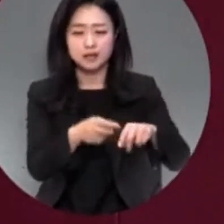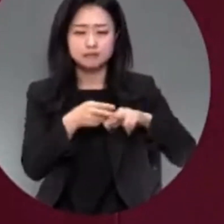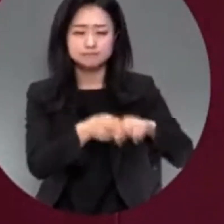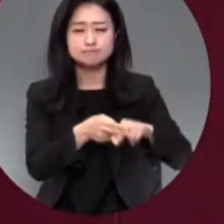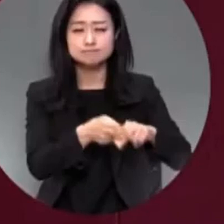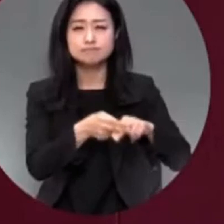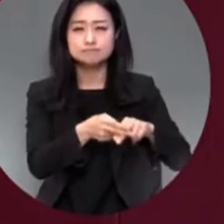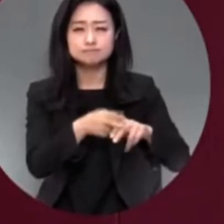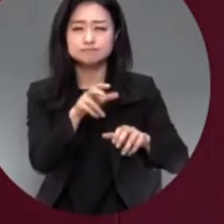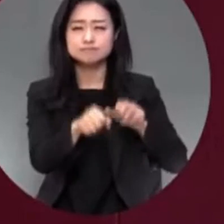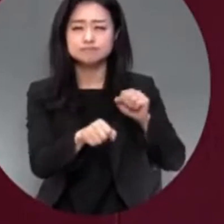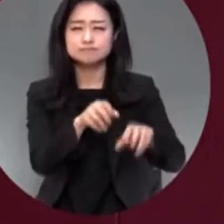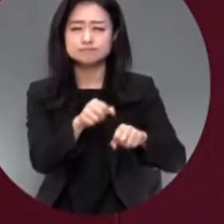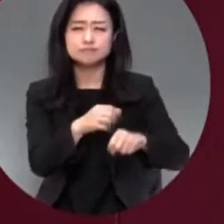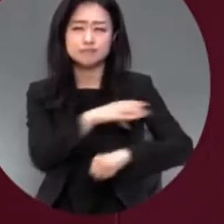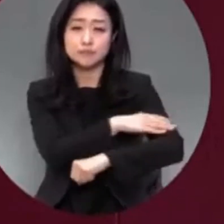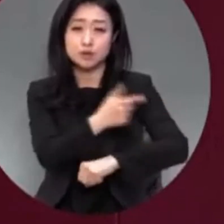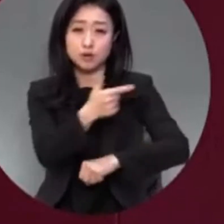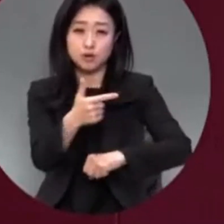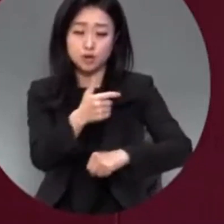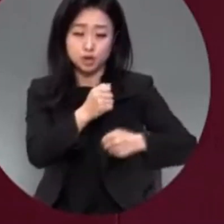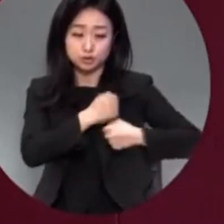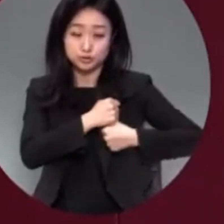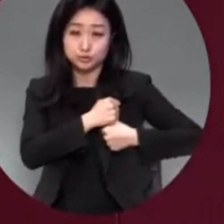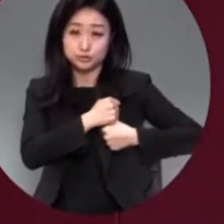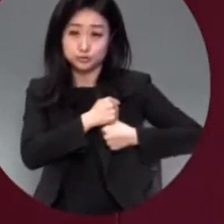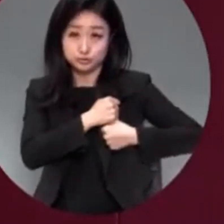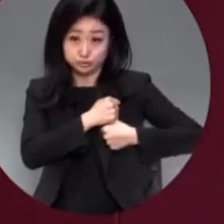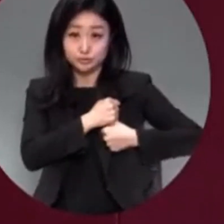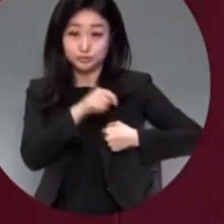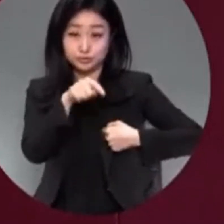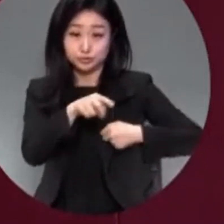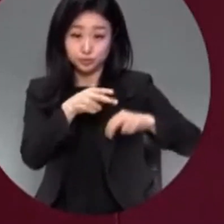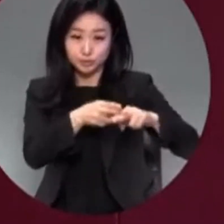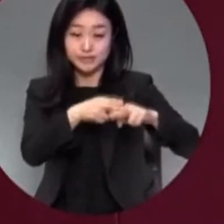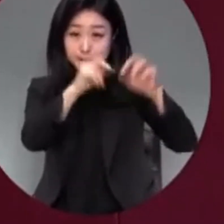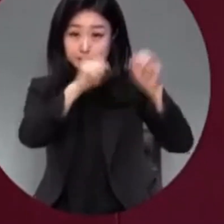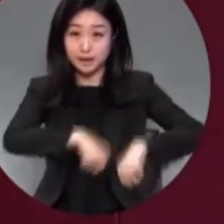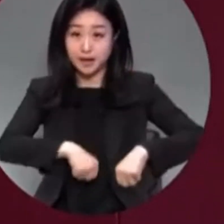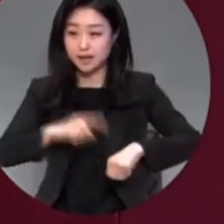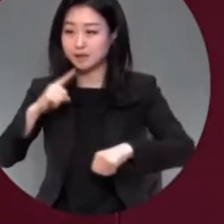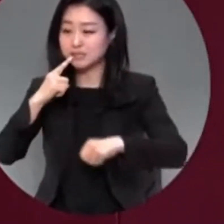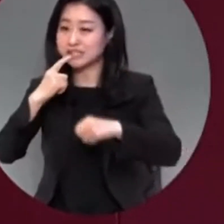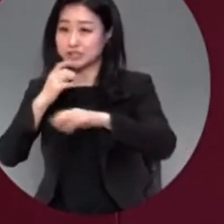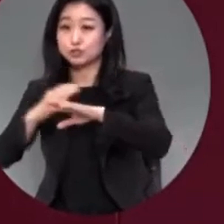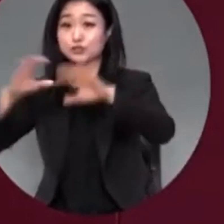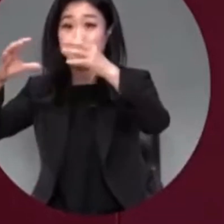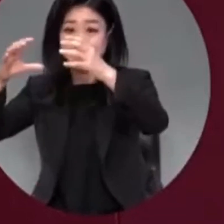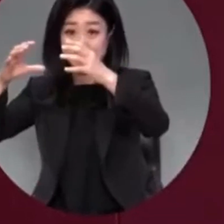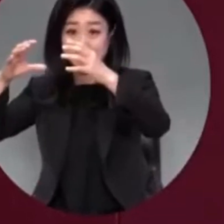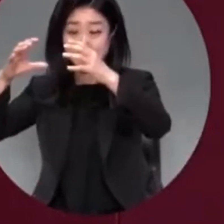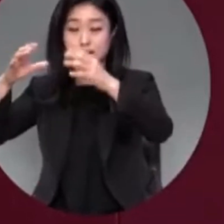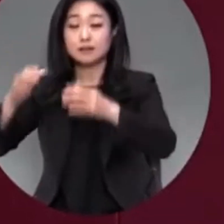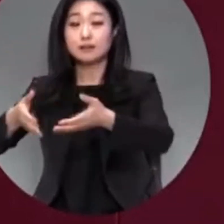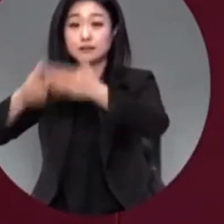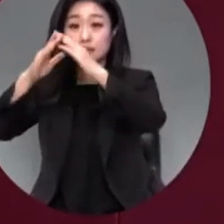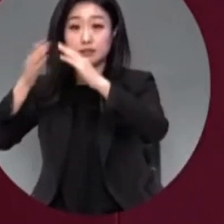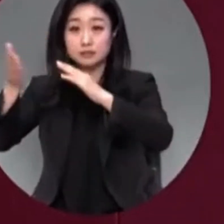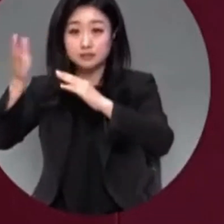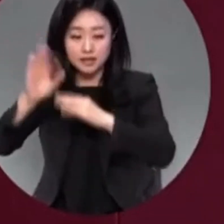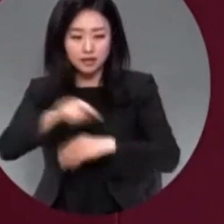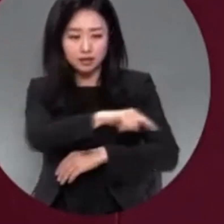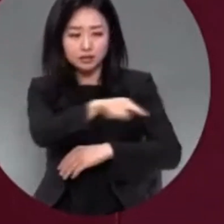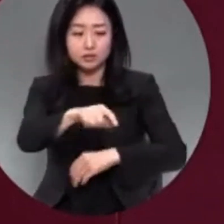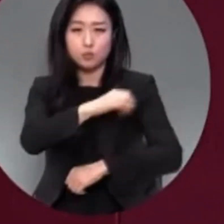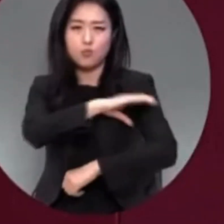영향력을 점차로 확대하다 군부 독재의 퇴장과 맞물린 민주화의 진전에도 불구하고 아이러니하게도 합법성의 외피를 갖춘